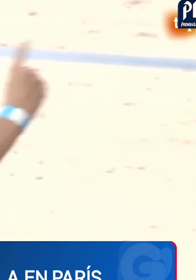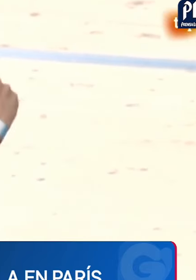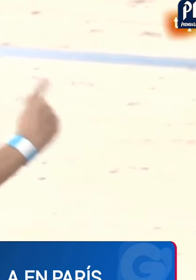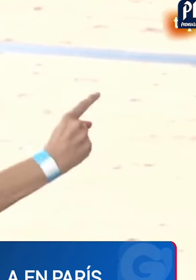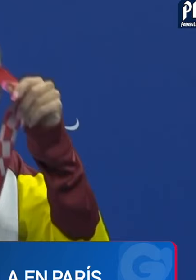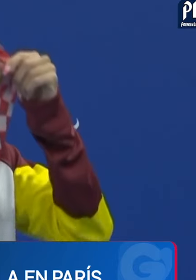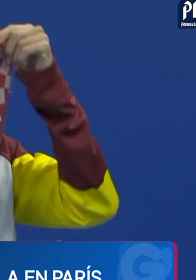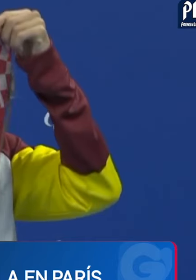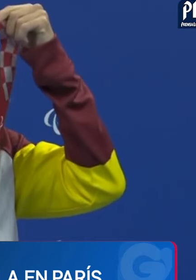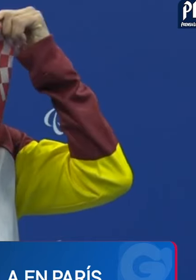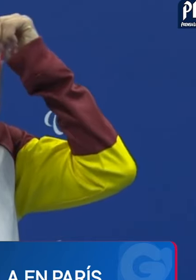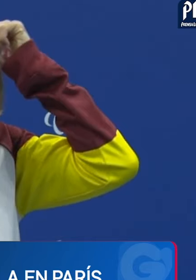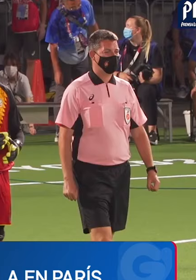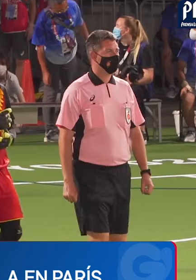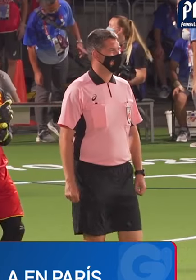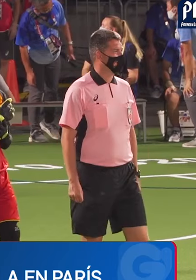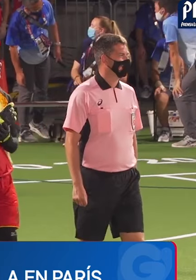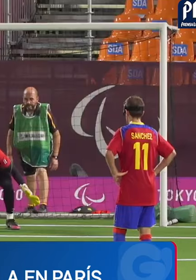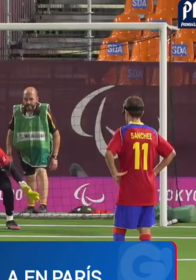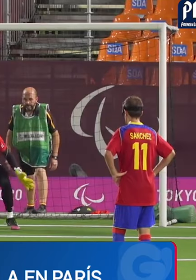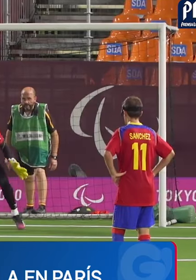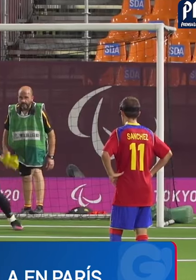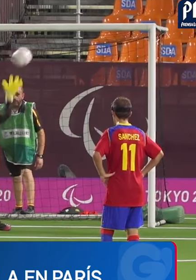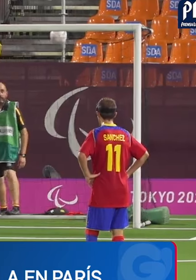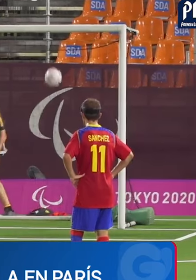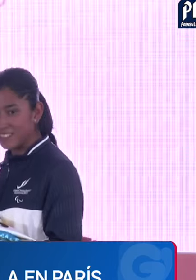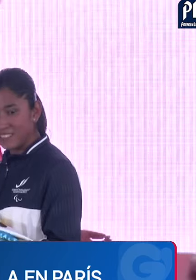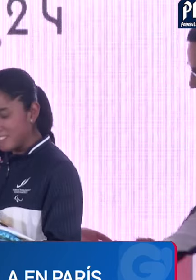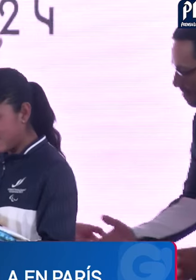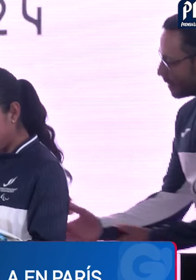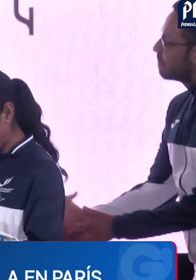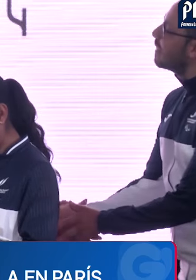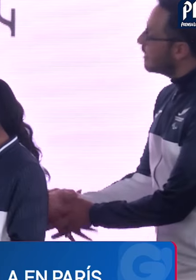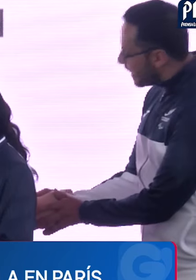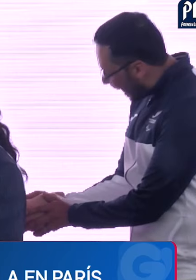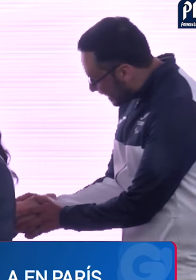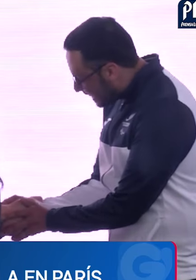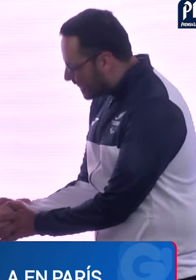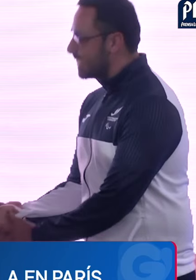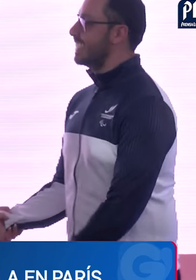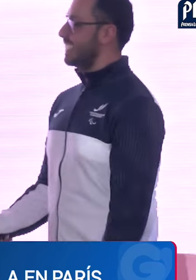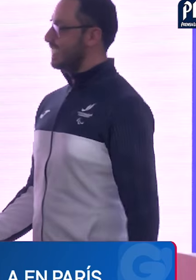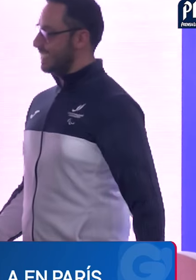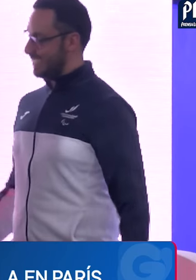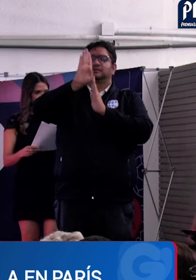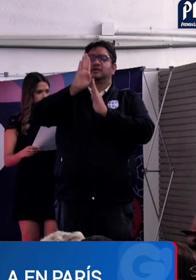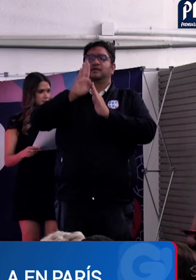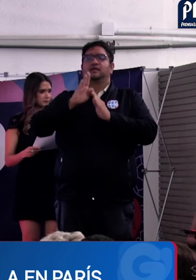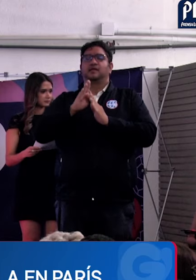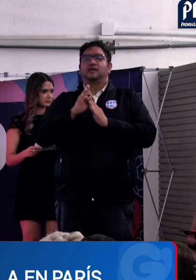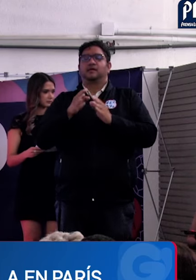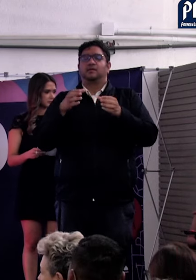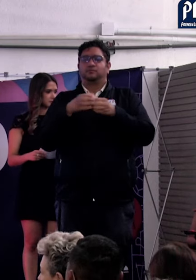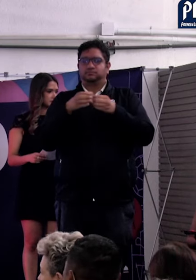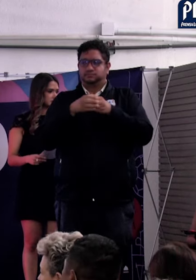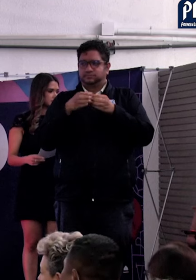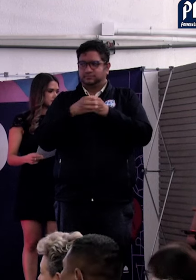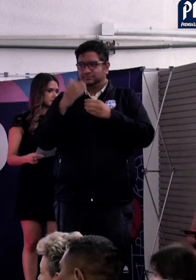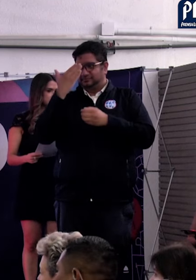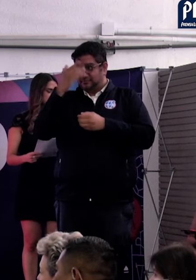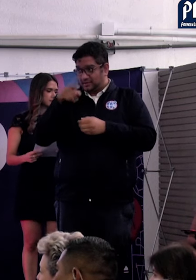y Guatemala enviará una delegación de dos deportistas, Erika Esteban y Juan Diego Blas. Es un orgullo